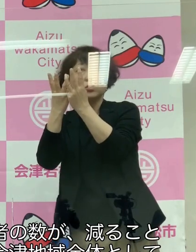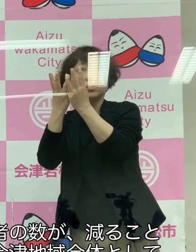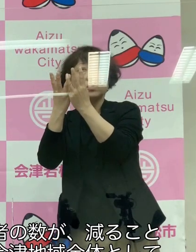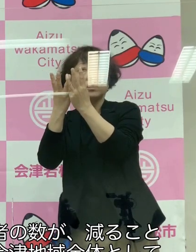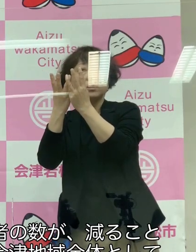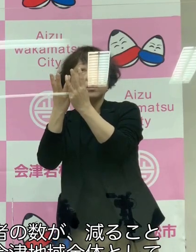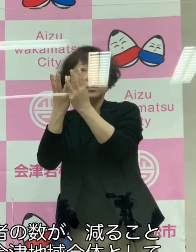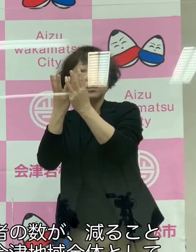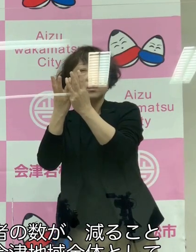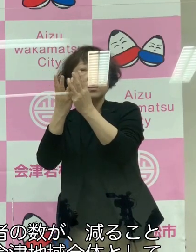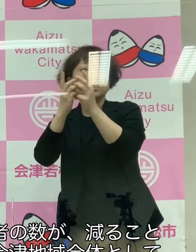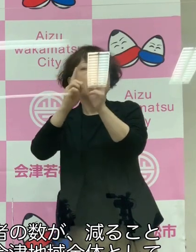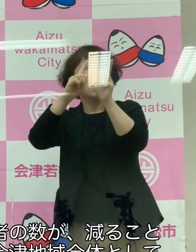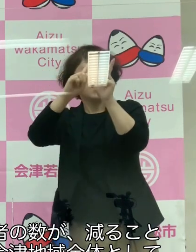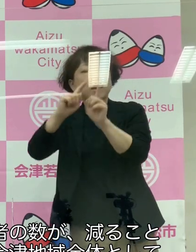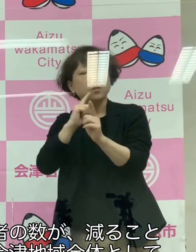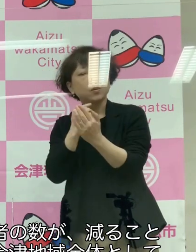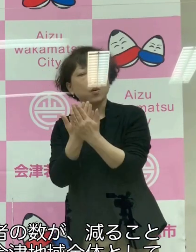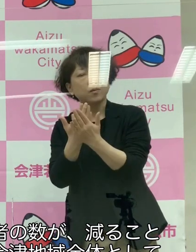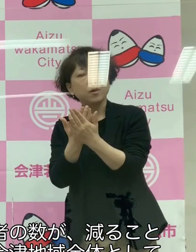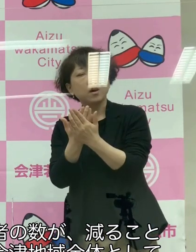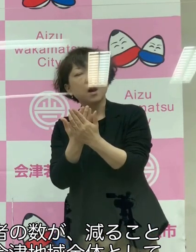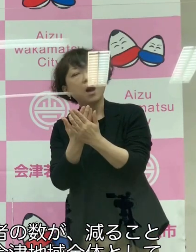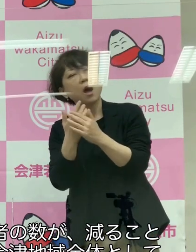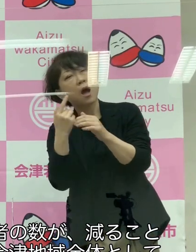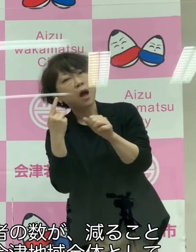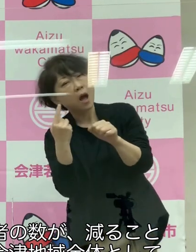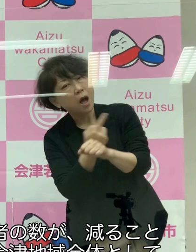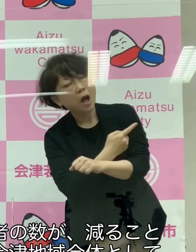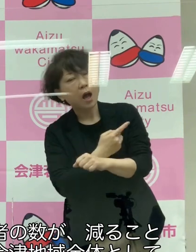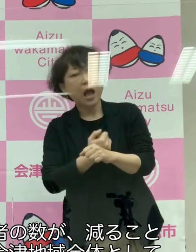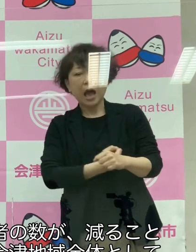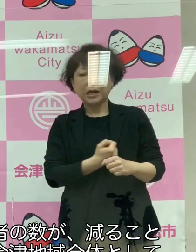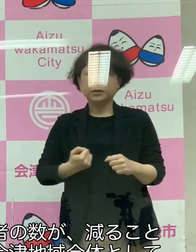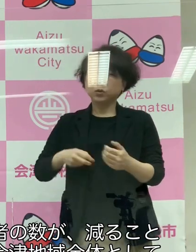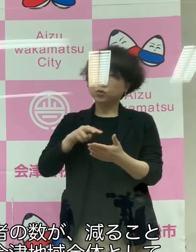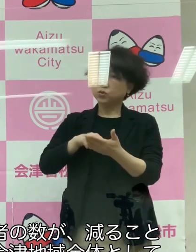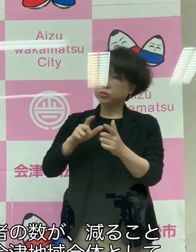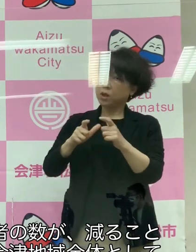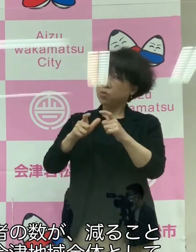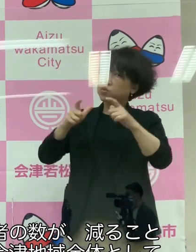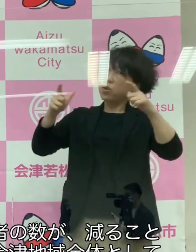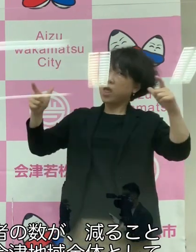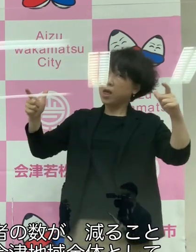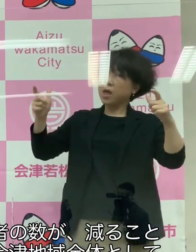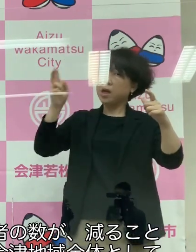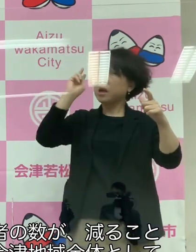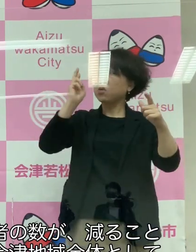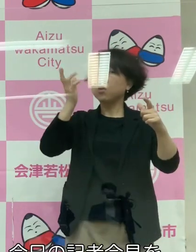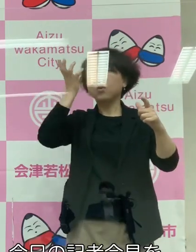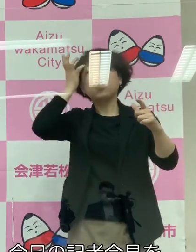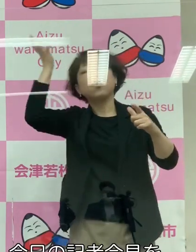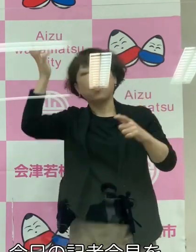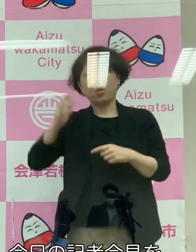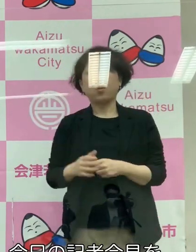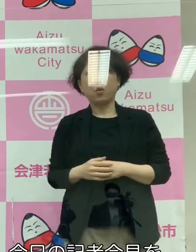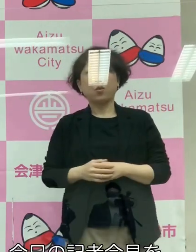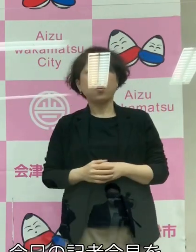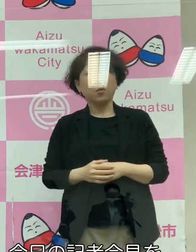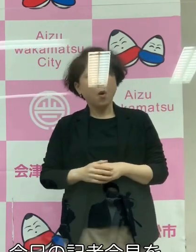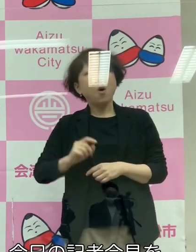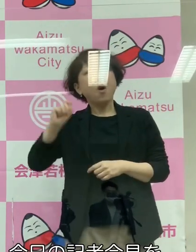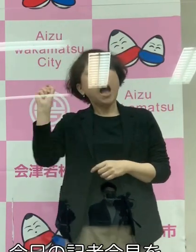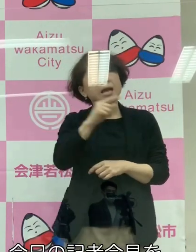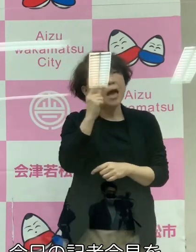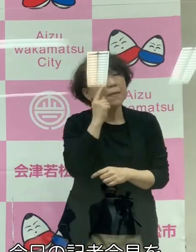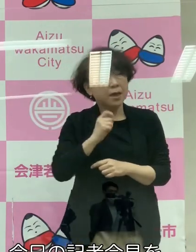を願っていたのですが、どうも減るよりはですね、会津地域全体としてはさらに増えていくような状況でありますので、まあ、一刻も早く